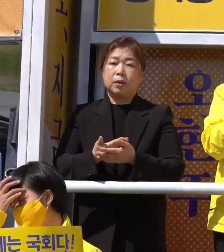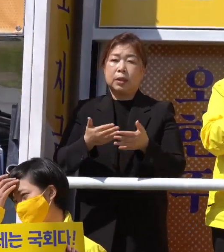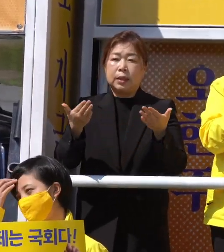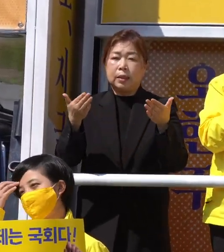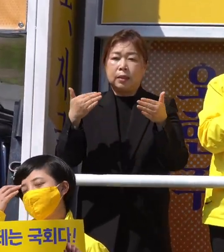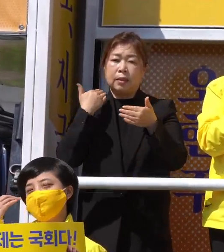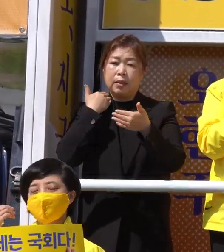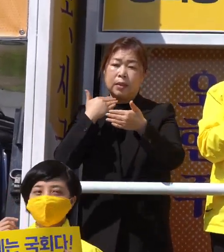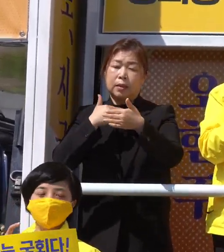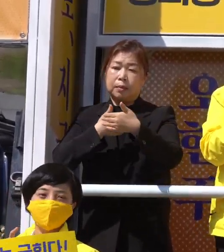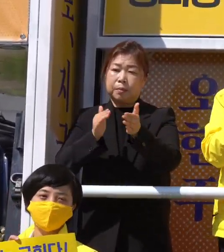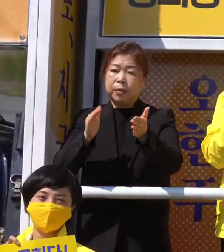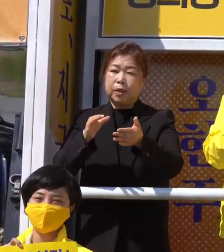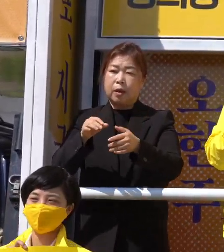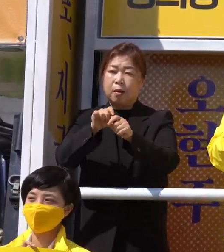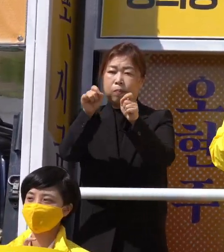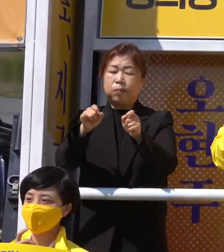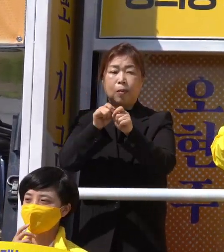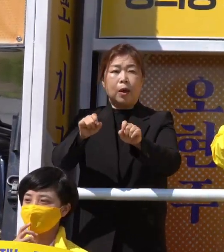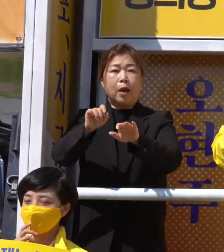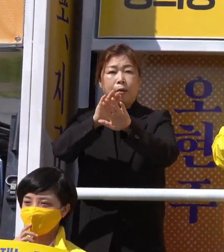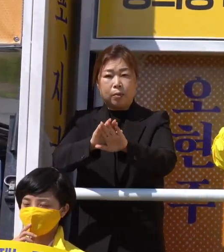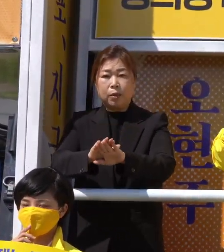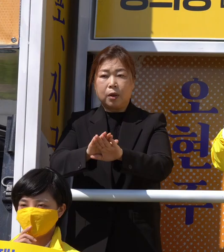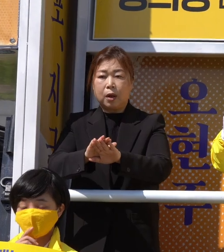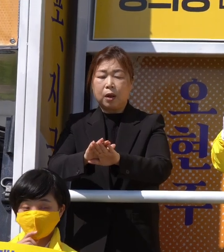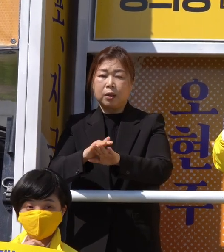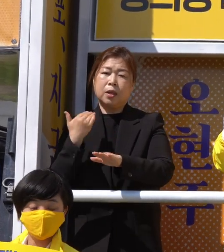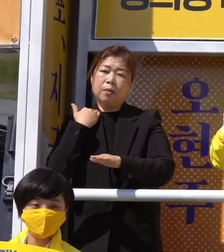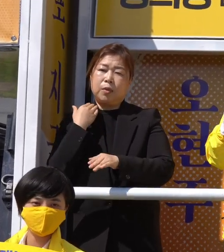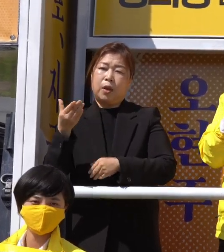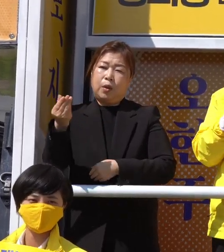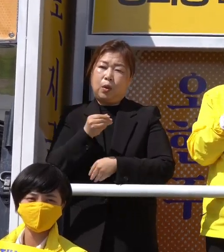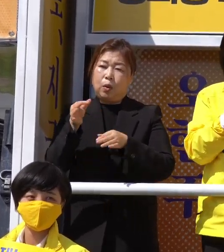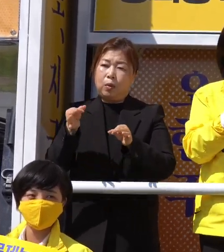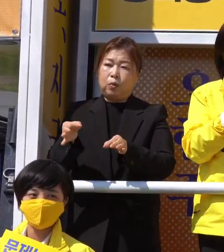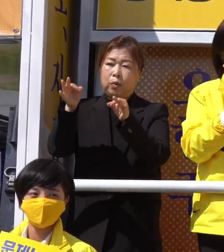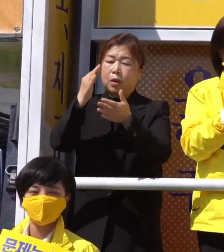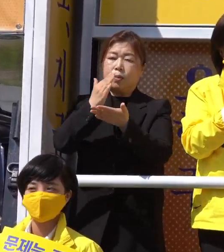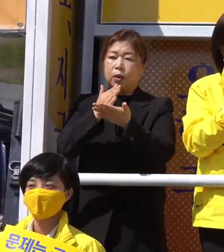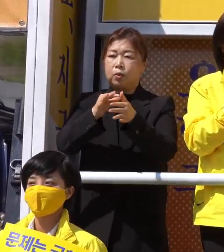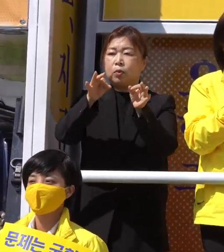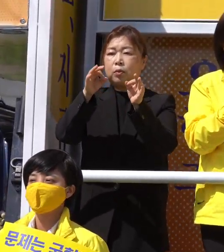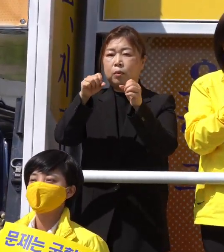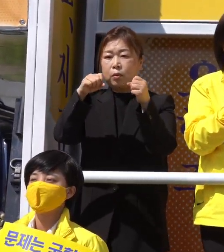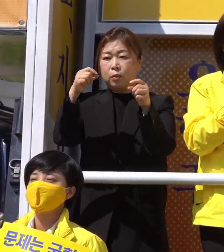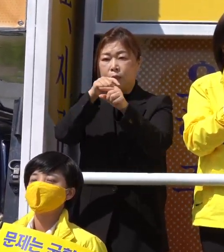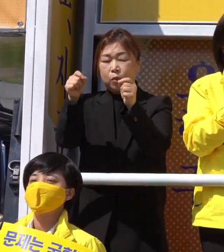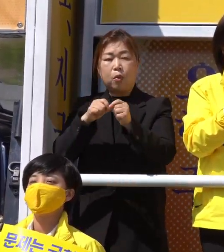집세 동결해야 합니다. 임대료 동결해야 합니다.